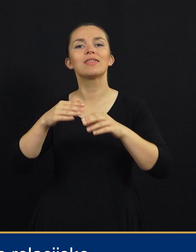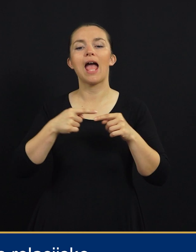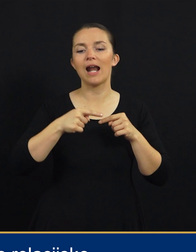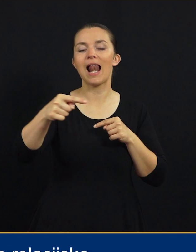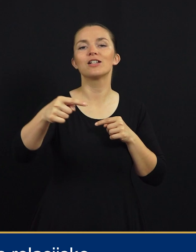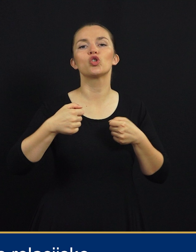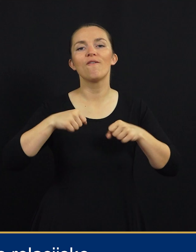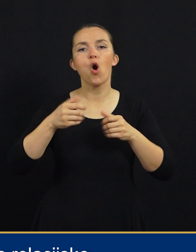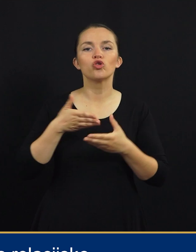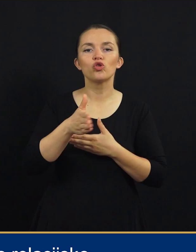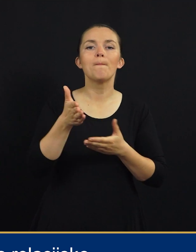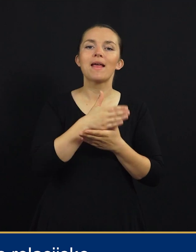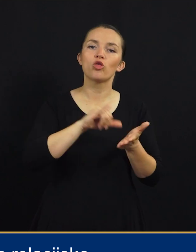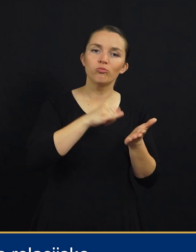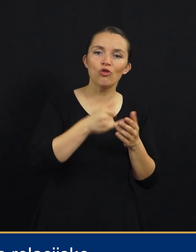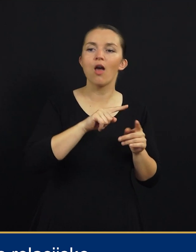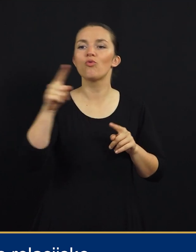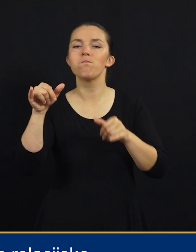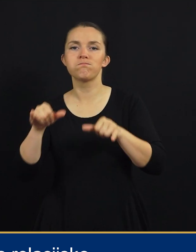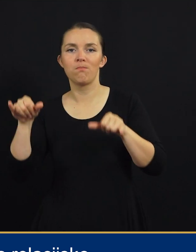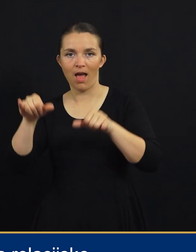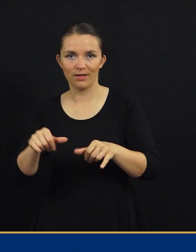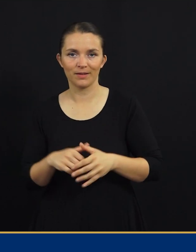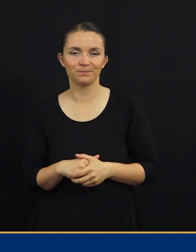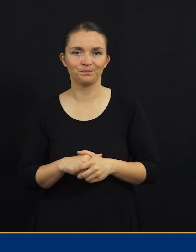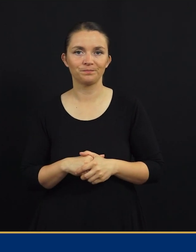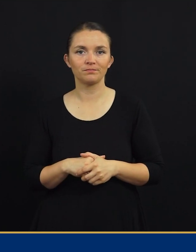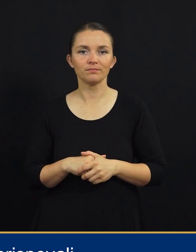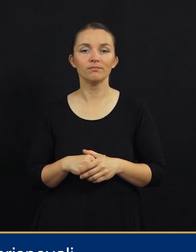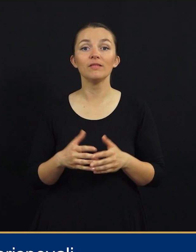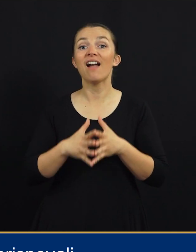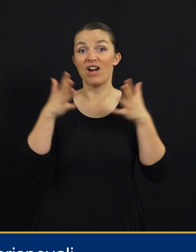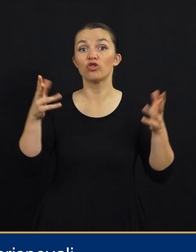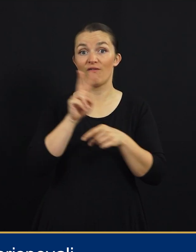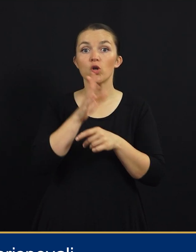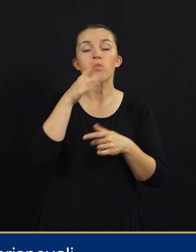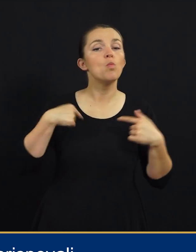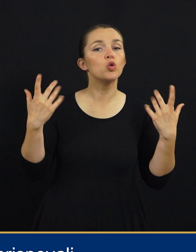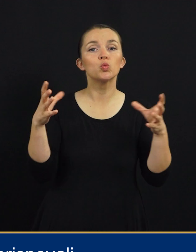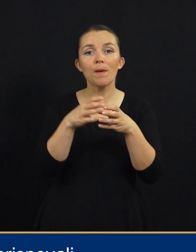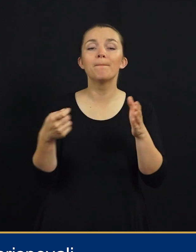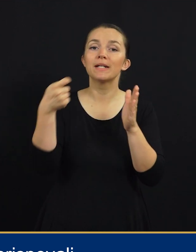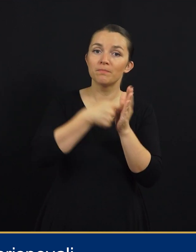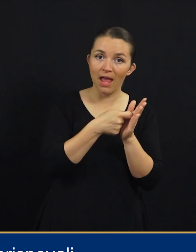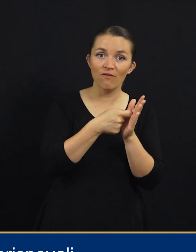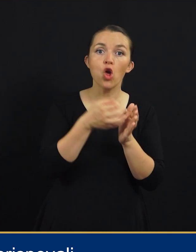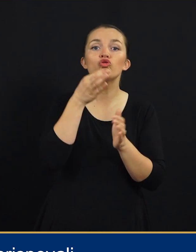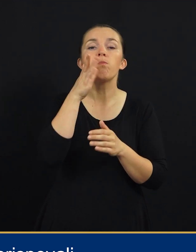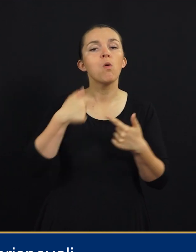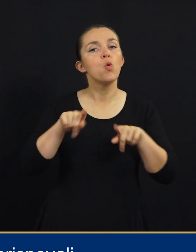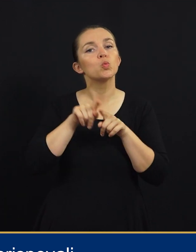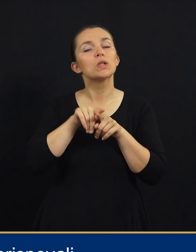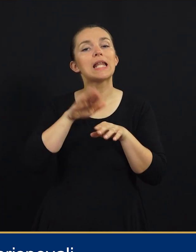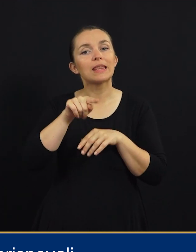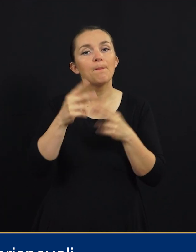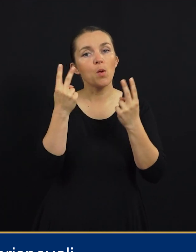na relacijsko vožnjo med Domžalami in Bledom. K večji varnosti bomo vsi skupaj prispevali, če bomo